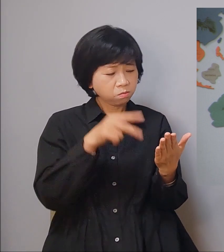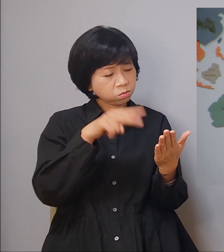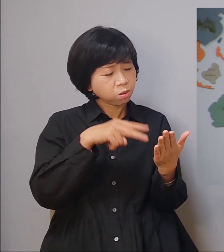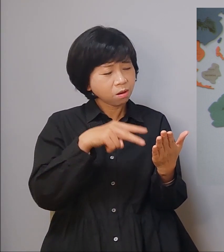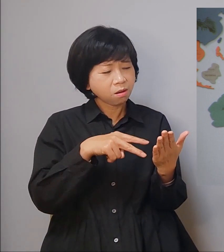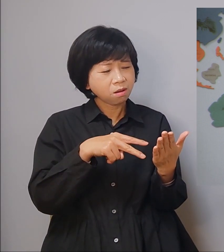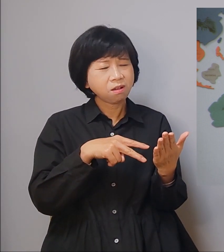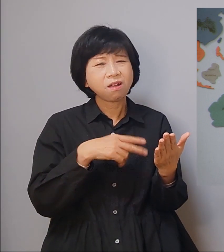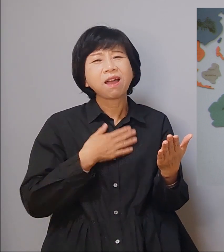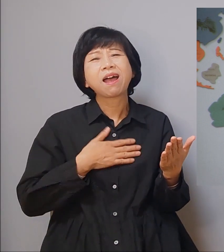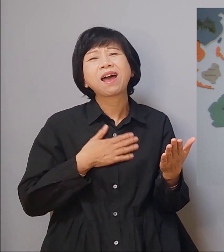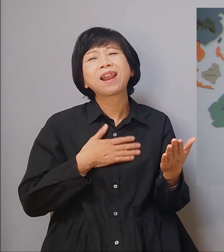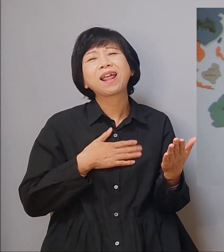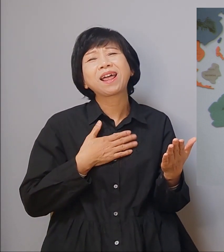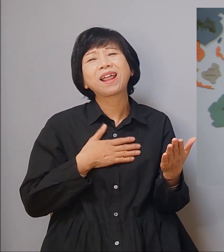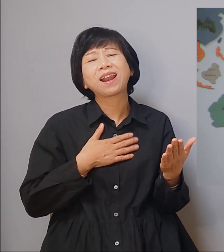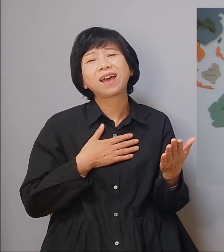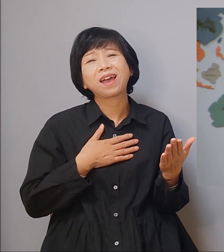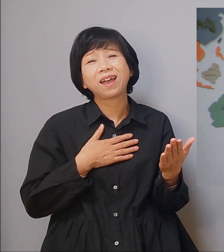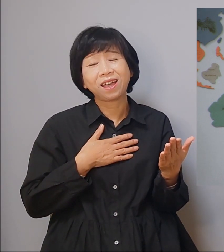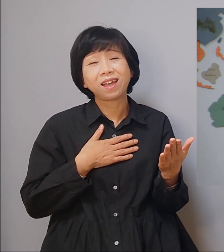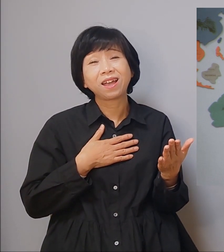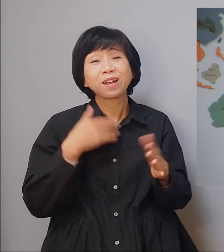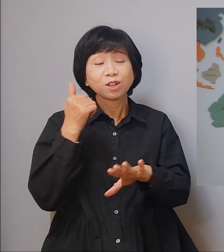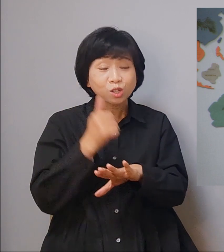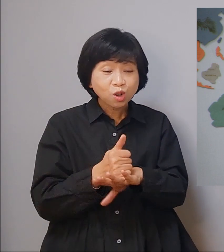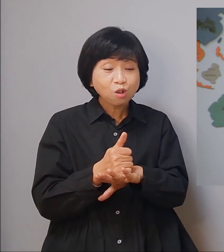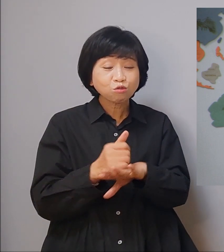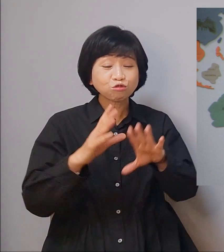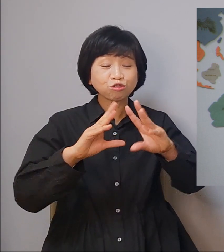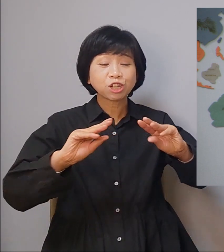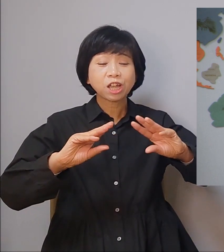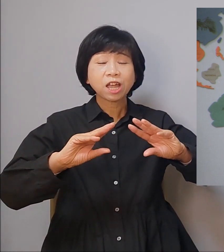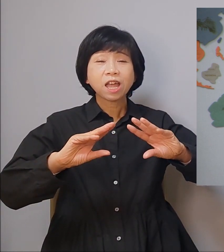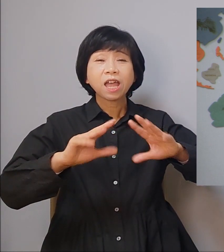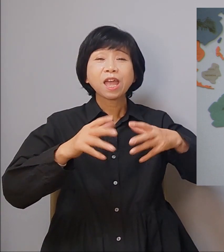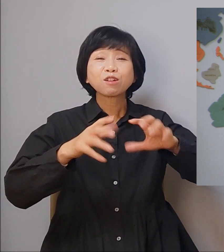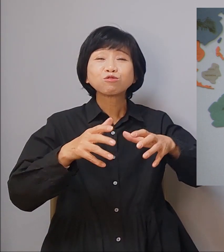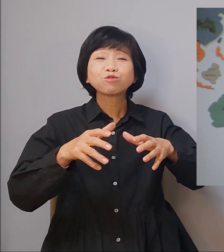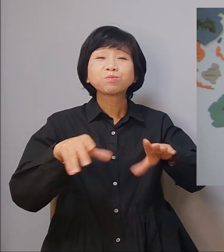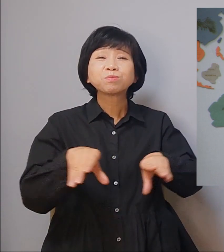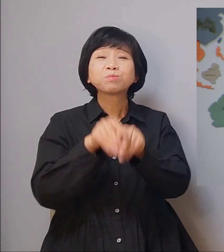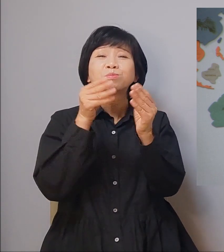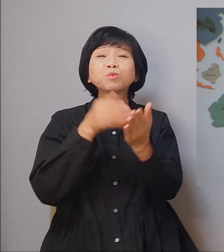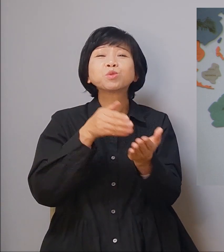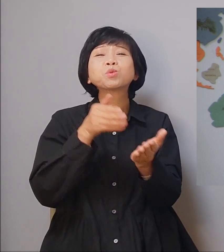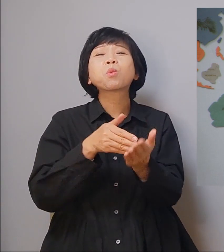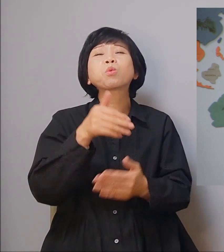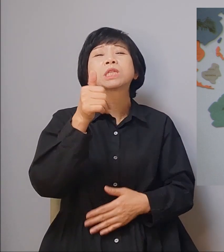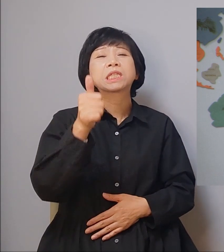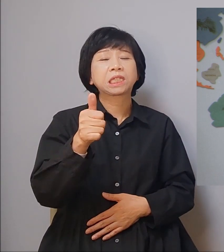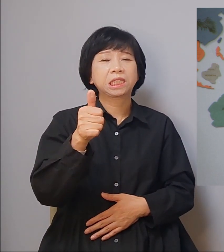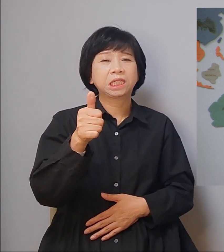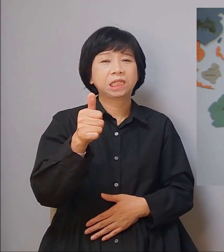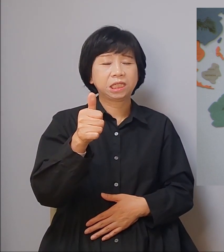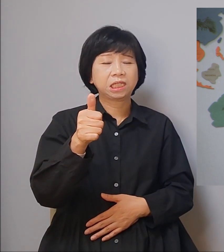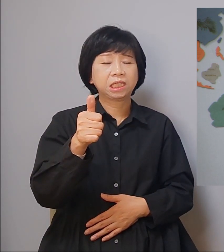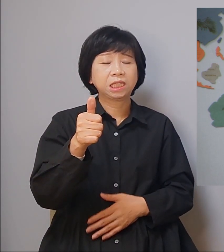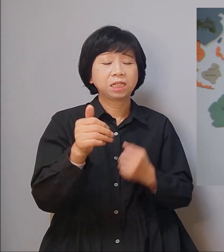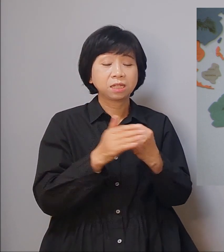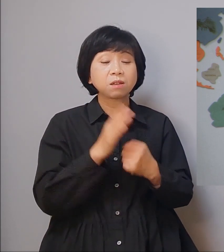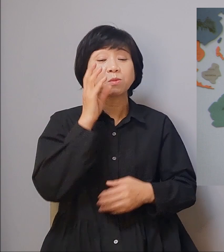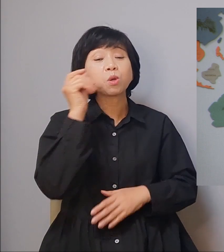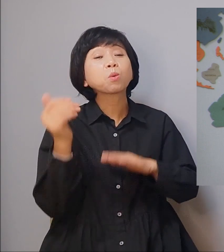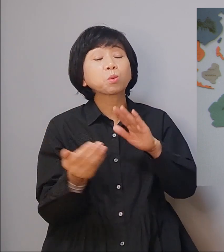알듯이 요셉이 대국의 총리가 됩니다. 그렇기 때문에 요셉이 형통한